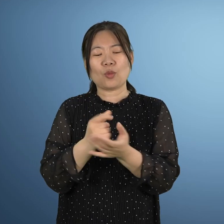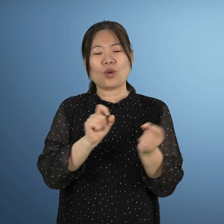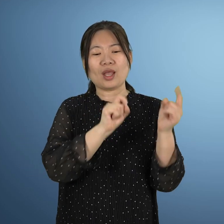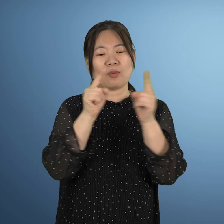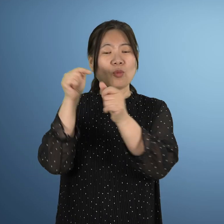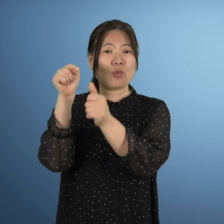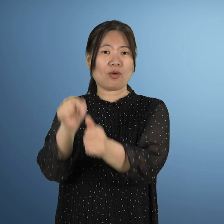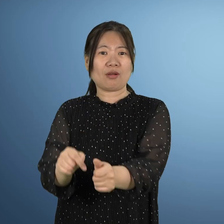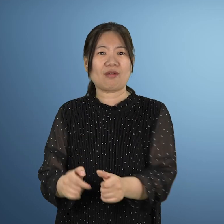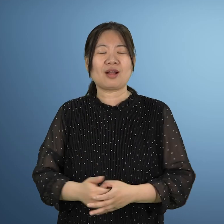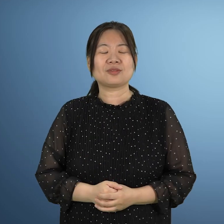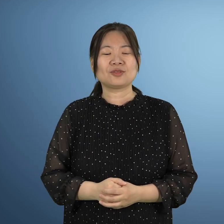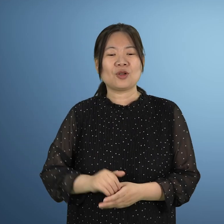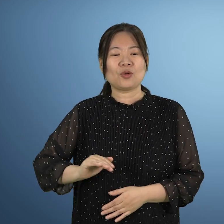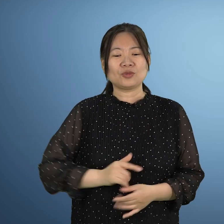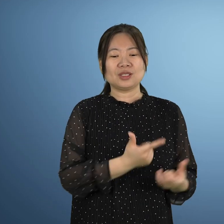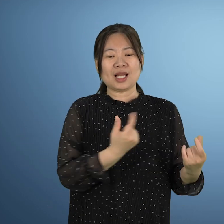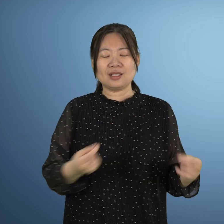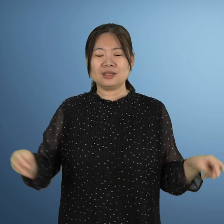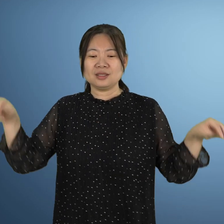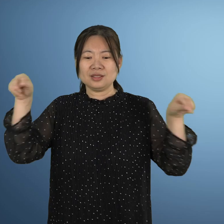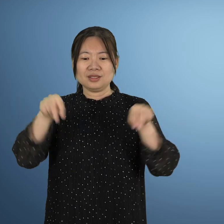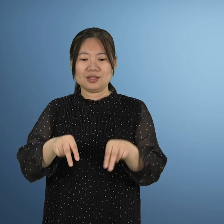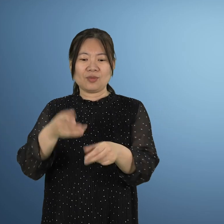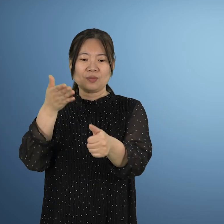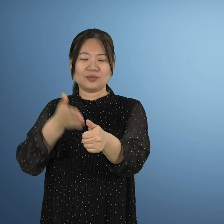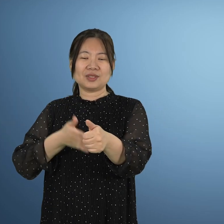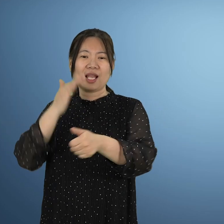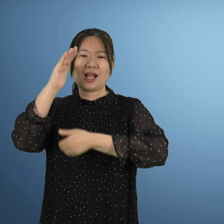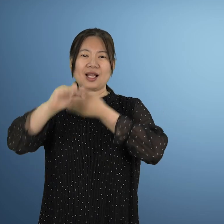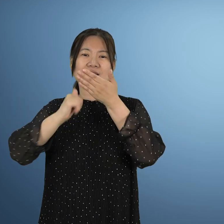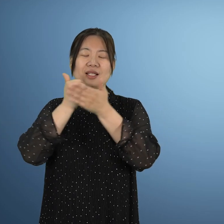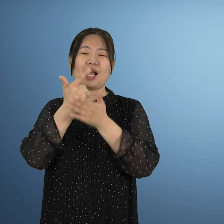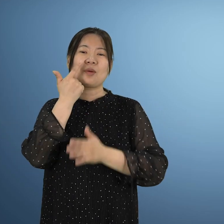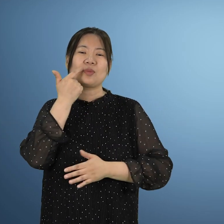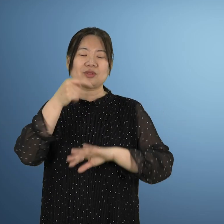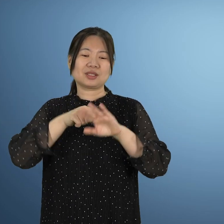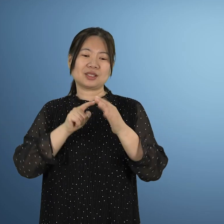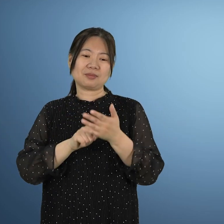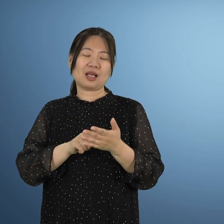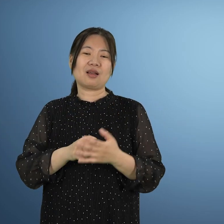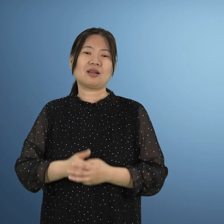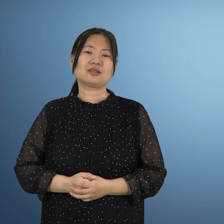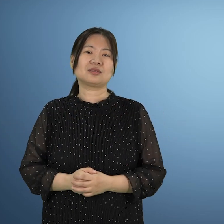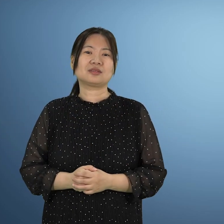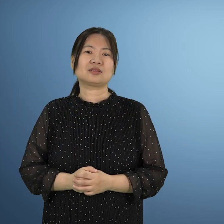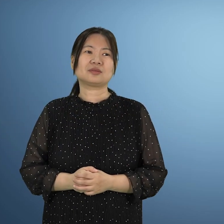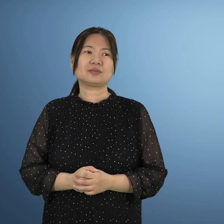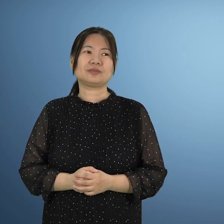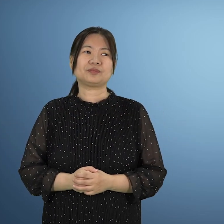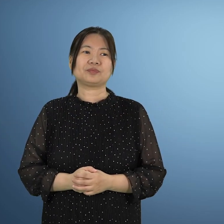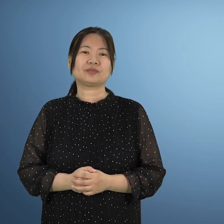회복하라. 우리 다 일어나십시다. 하나님 아버지의 마음,